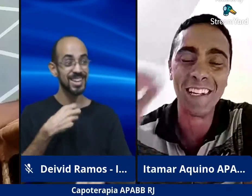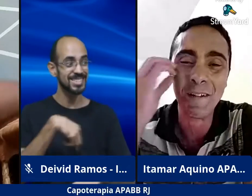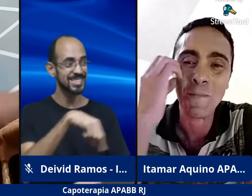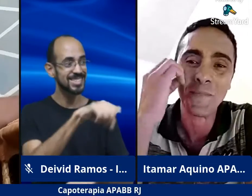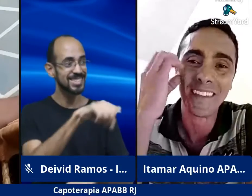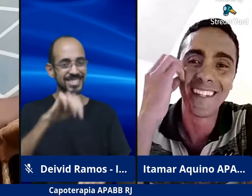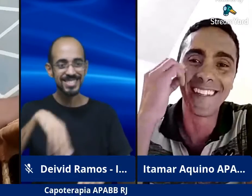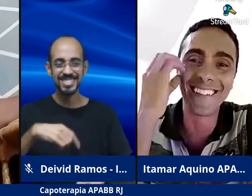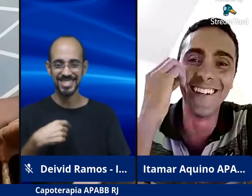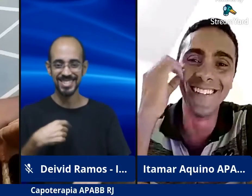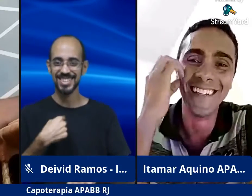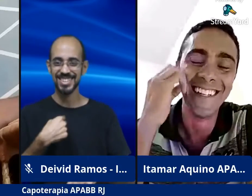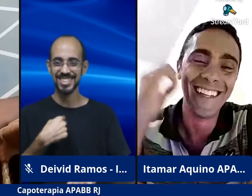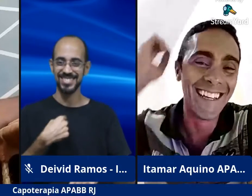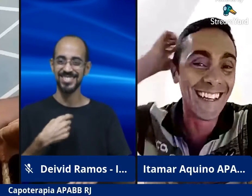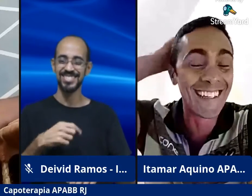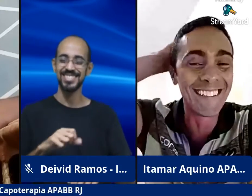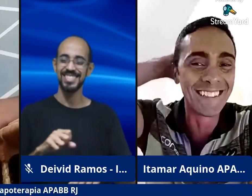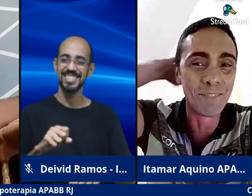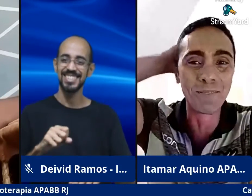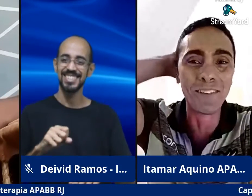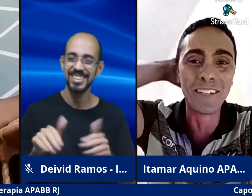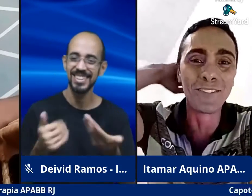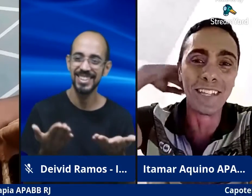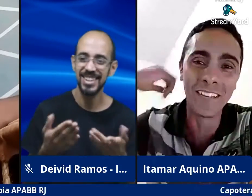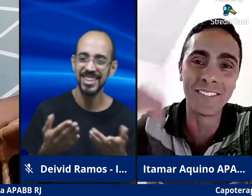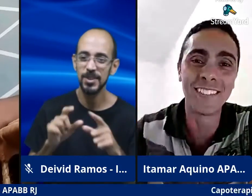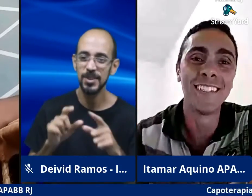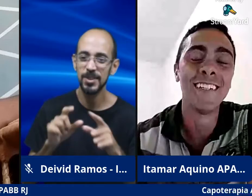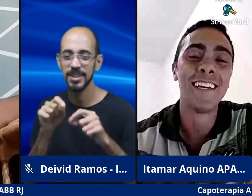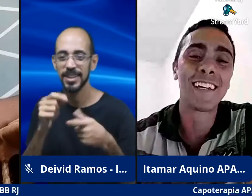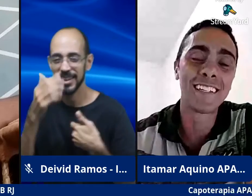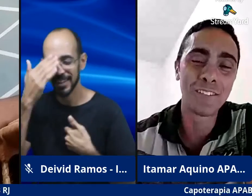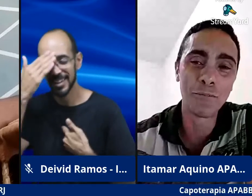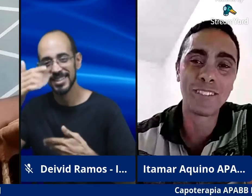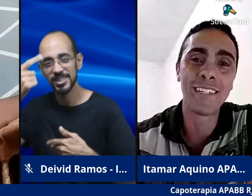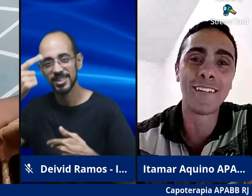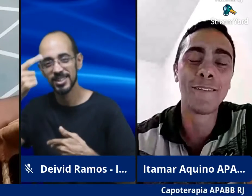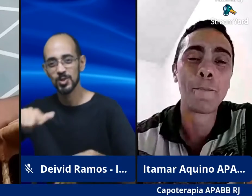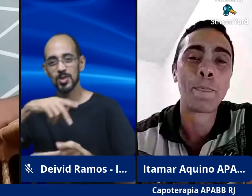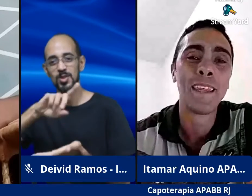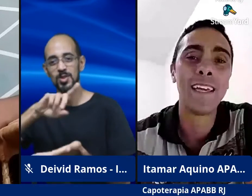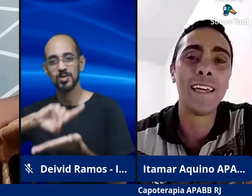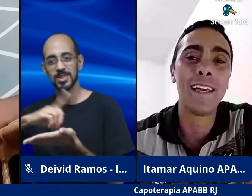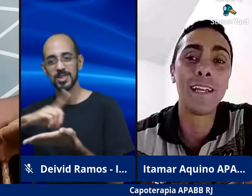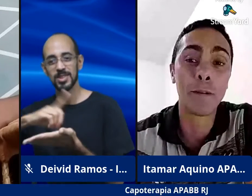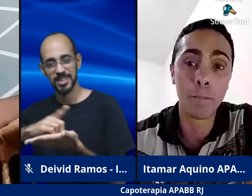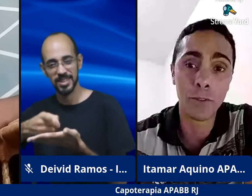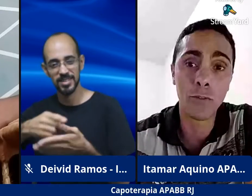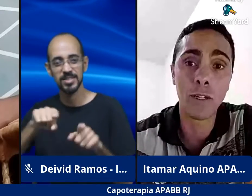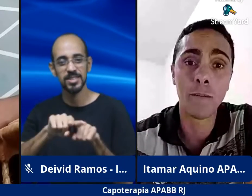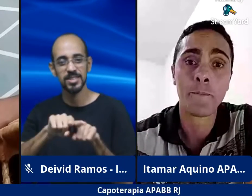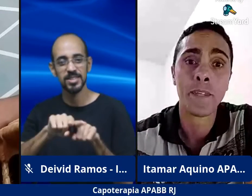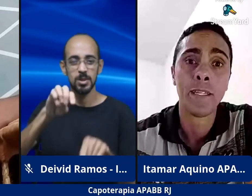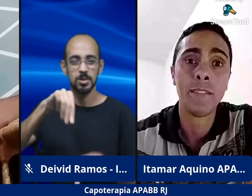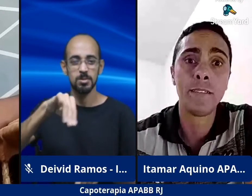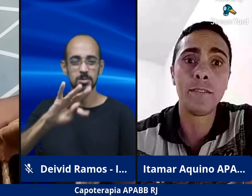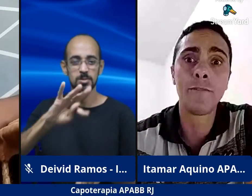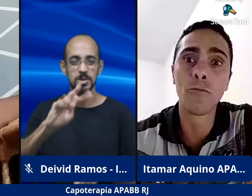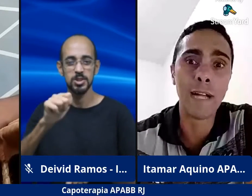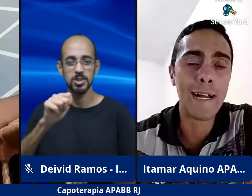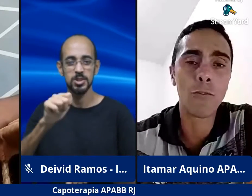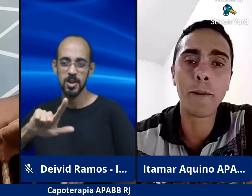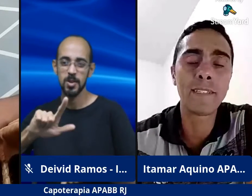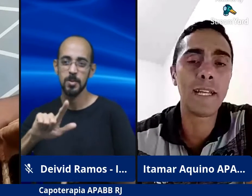também. Então, agradecer mais uma vez o David, agradecer o Michel, lembrar o pessoal